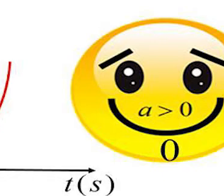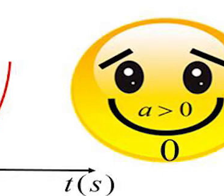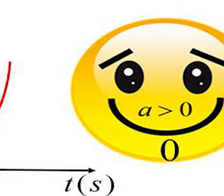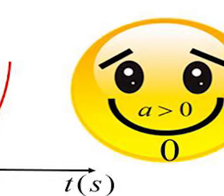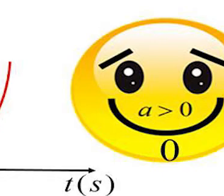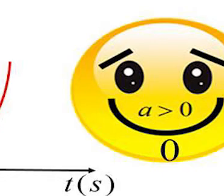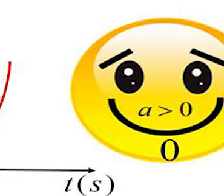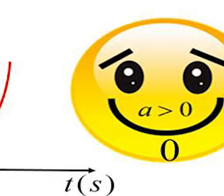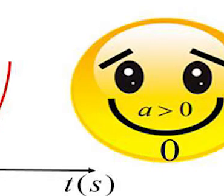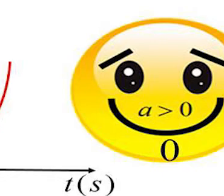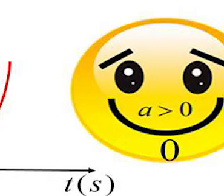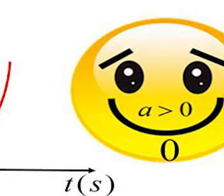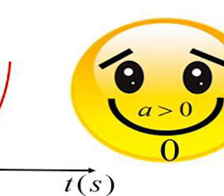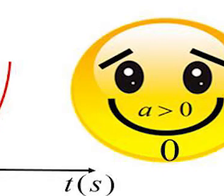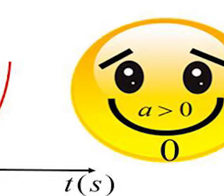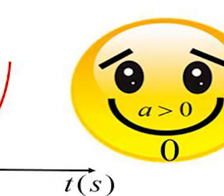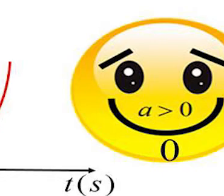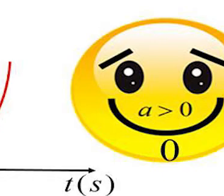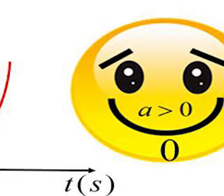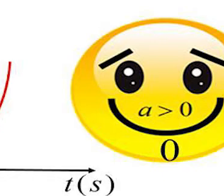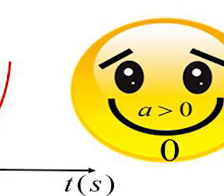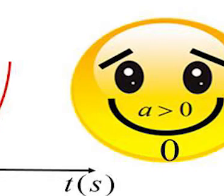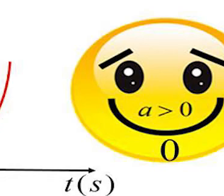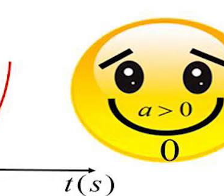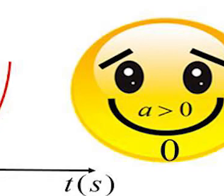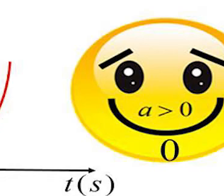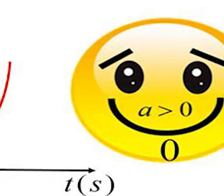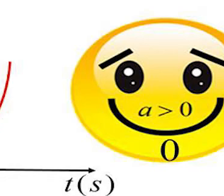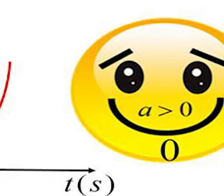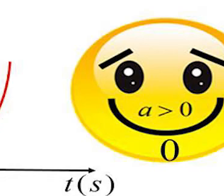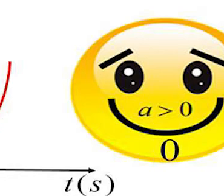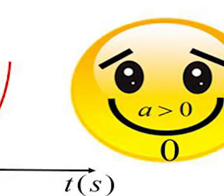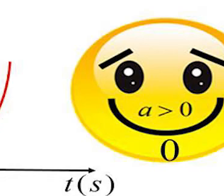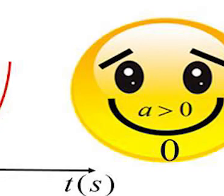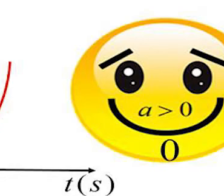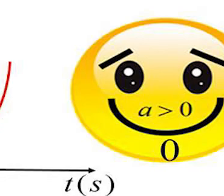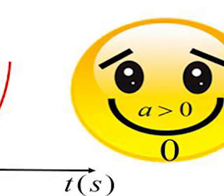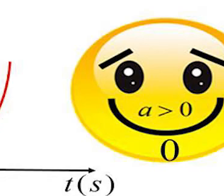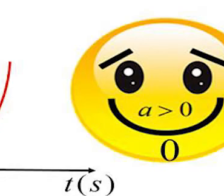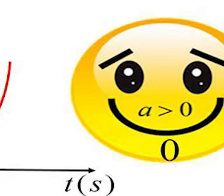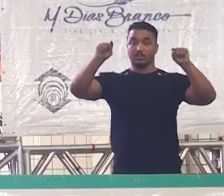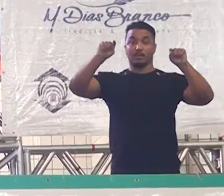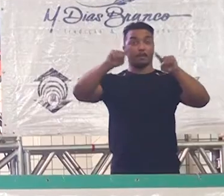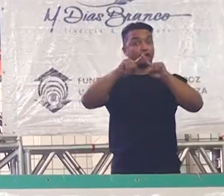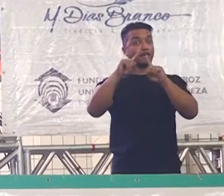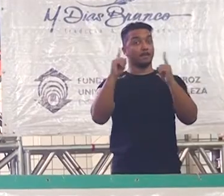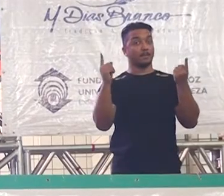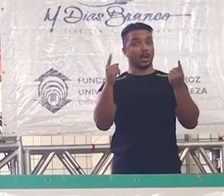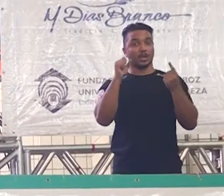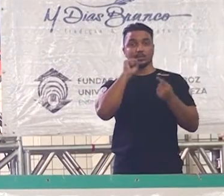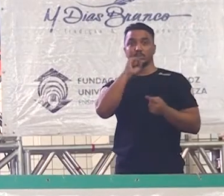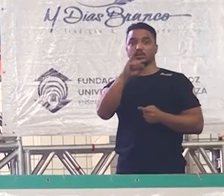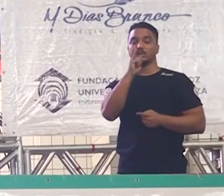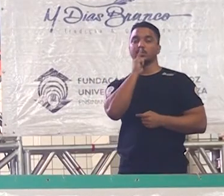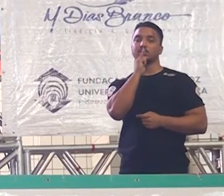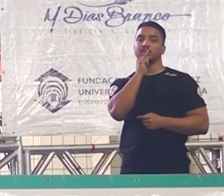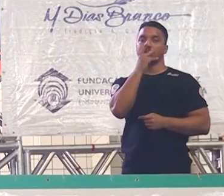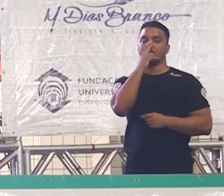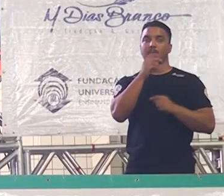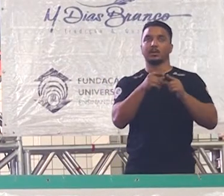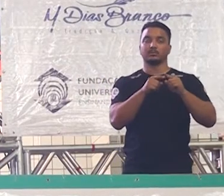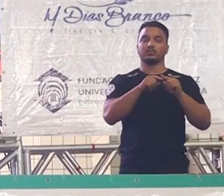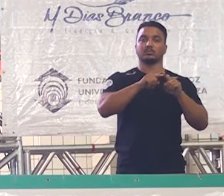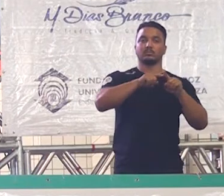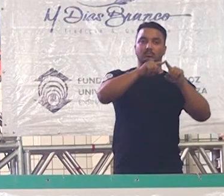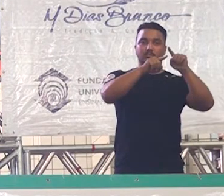hora que eu tenho uma aceleração positiva, esse gráfico vai ter concavidade para cima, porém observa que se eu jogar um objeto para cima,